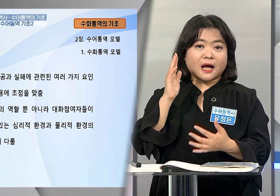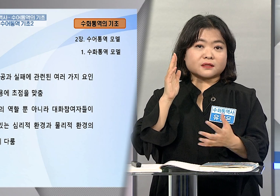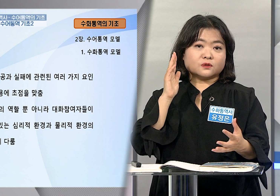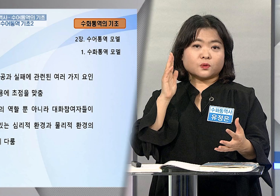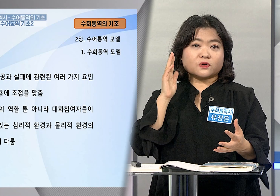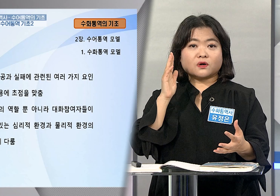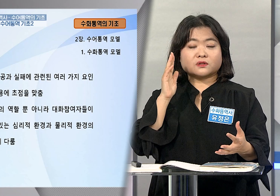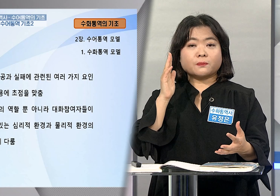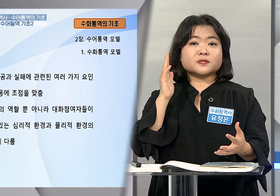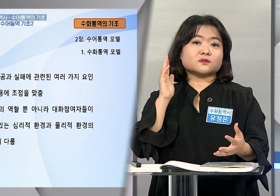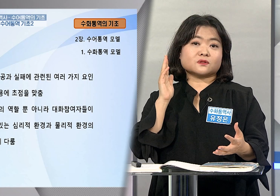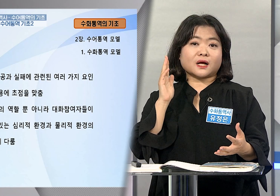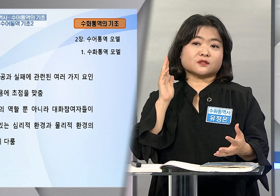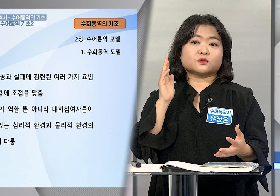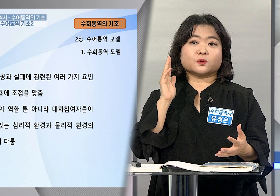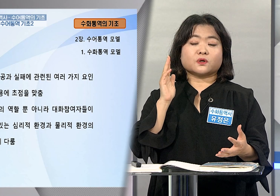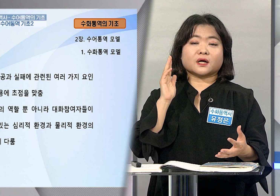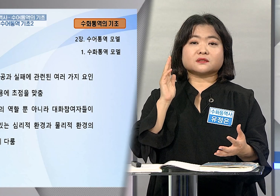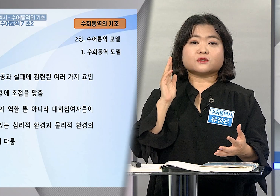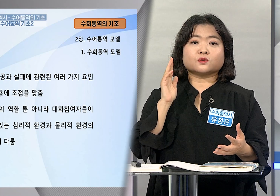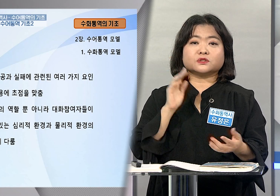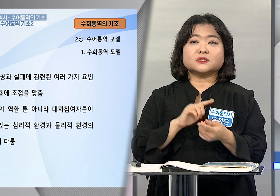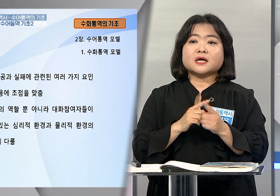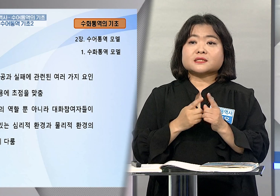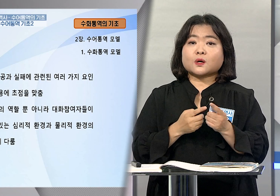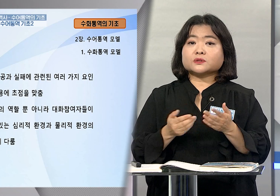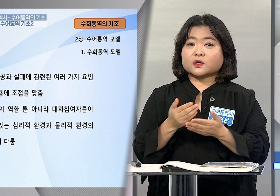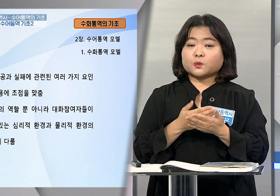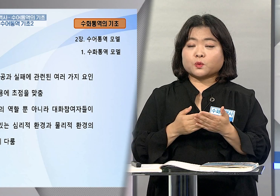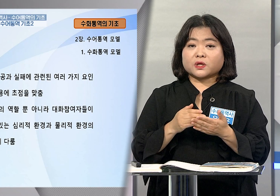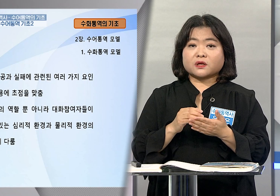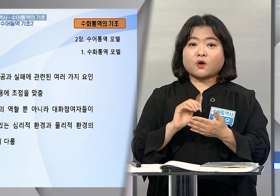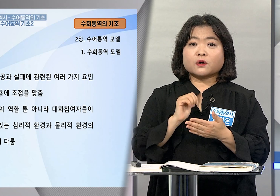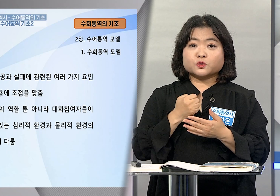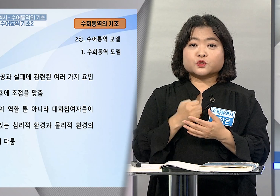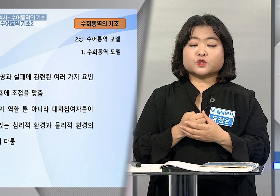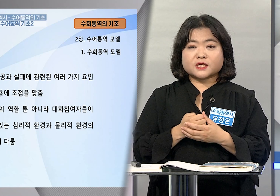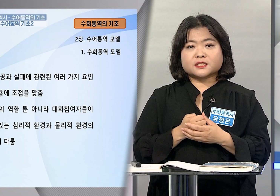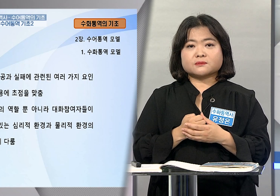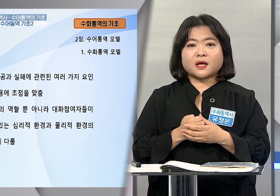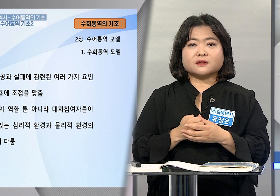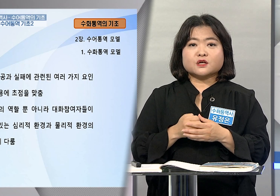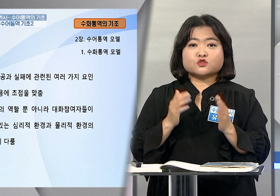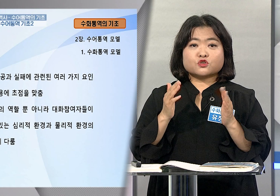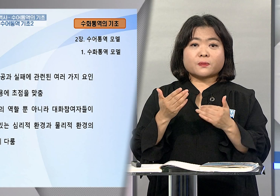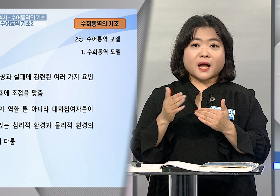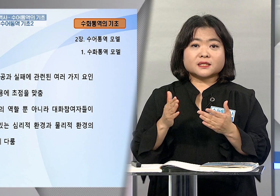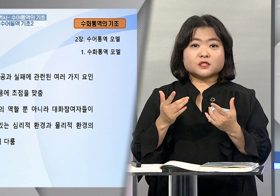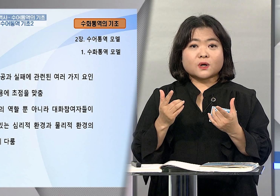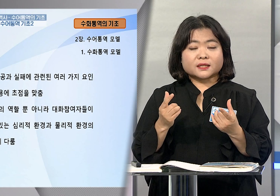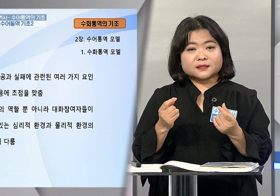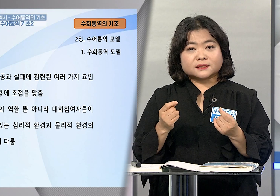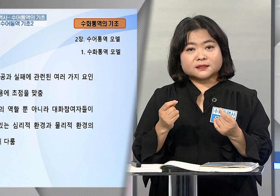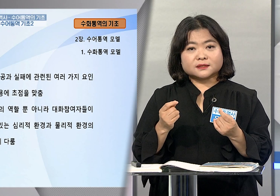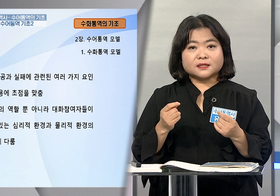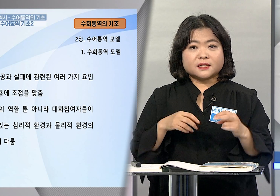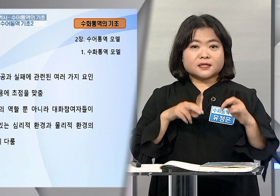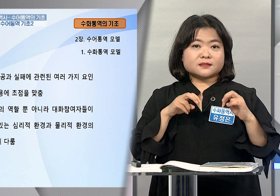강연 통역, 옆에 서서 강연 통역 같은 경우는 상호작용 모델이 어려울 수도 있겠지만 수업 강의실과 같은